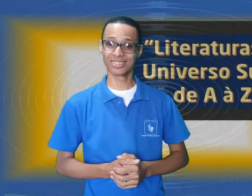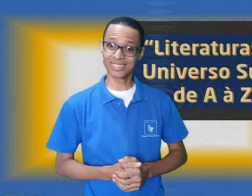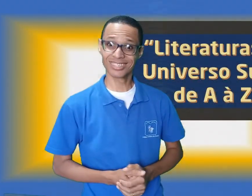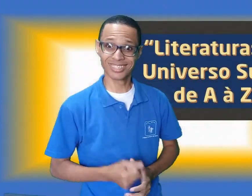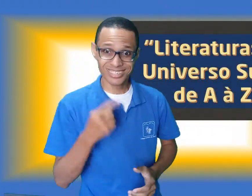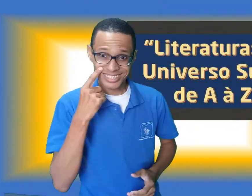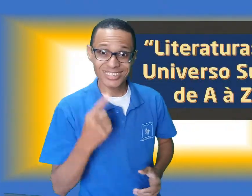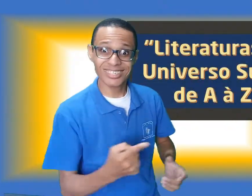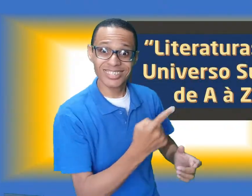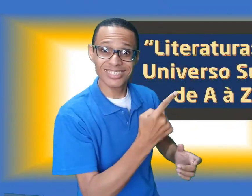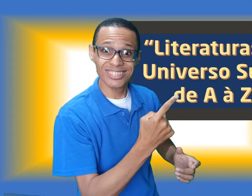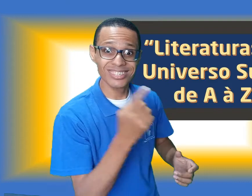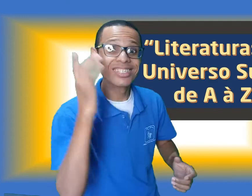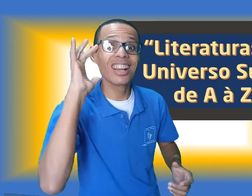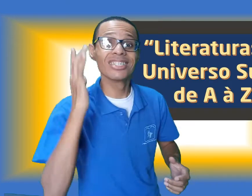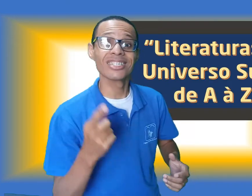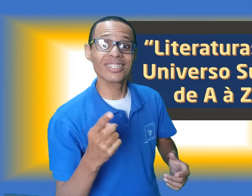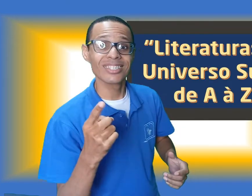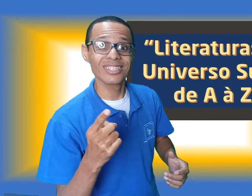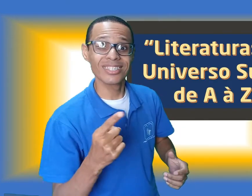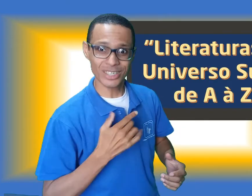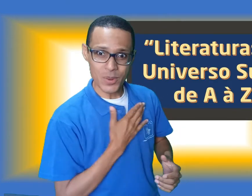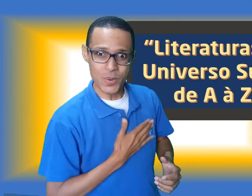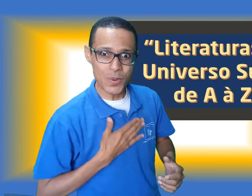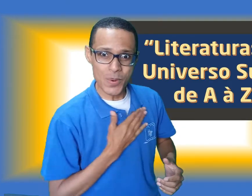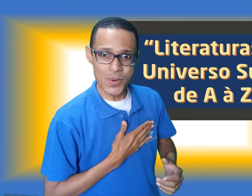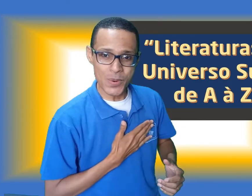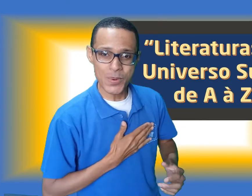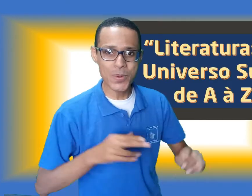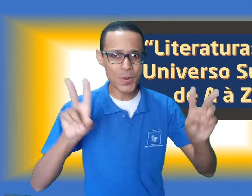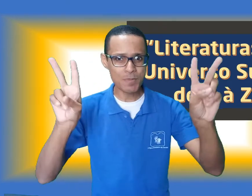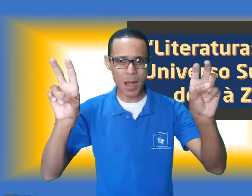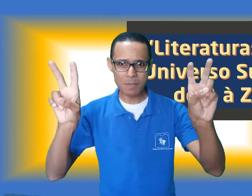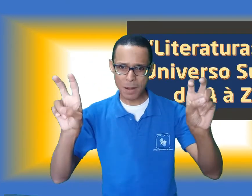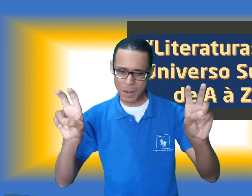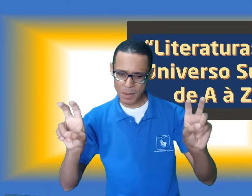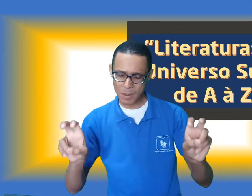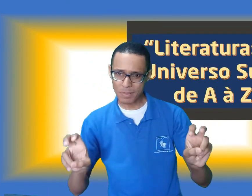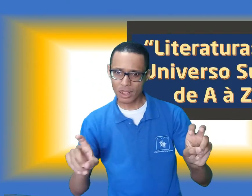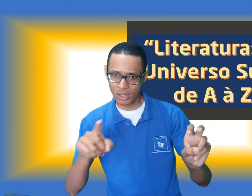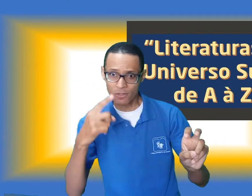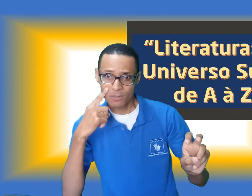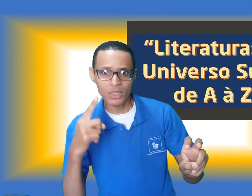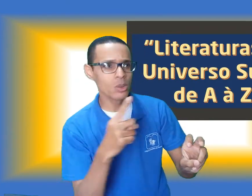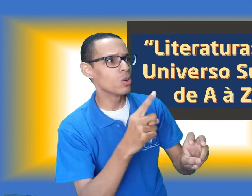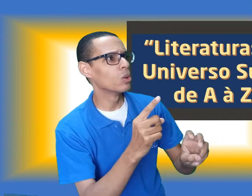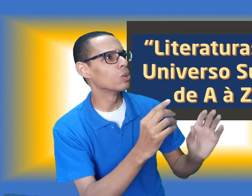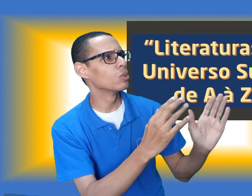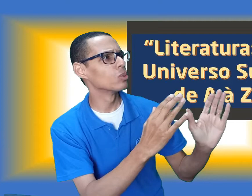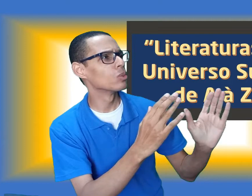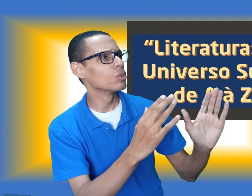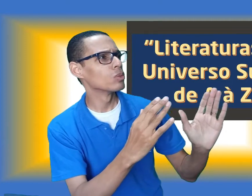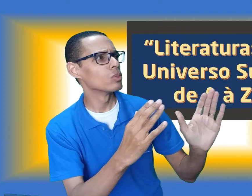e aí gostaram dos títulos Oi você viu os títulos e não apareceu aquele que você